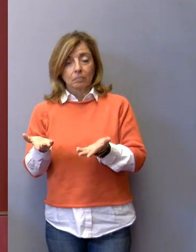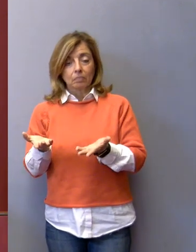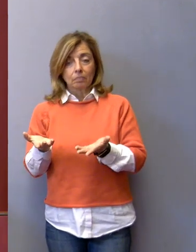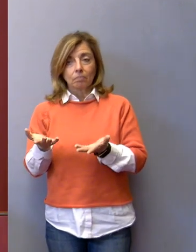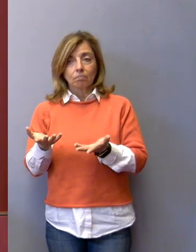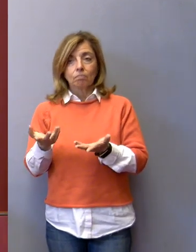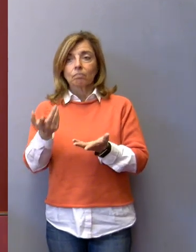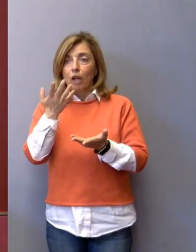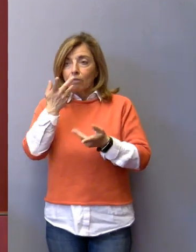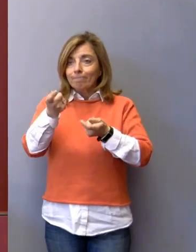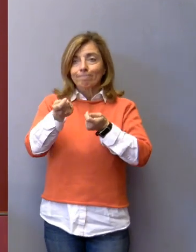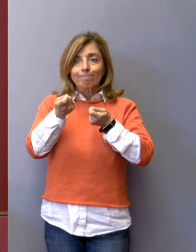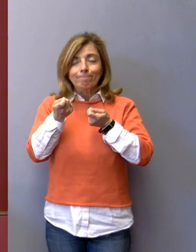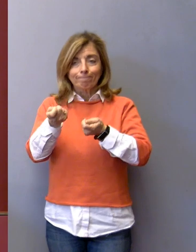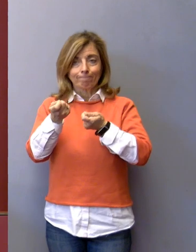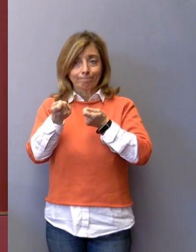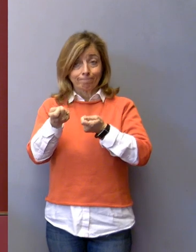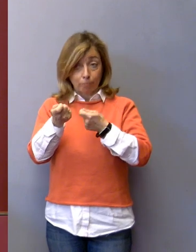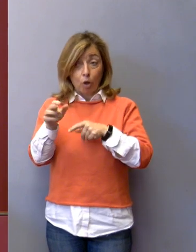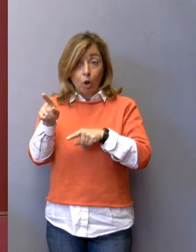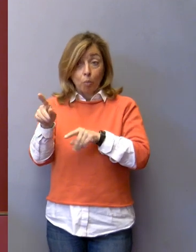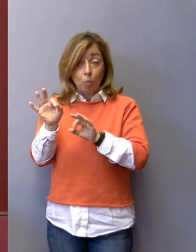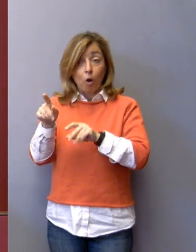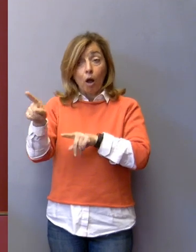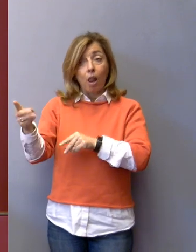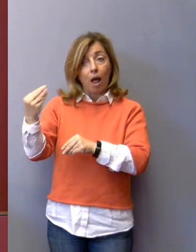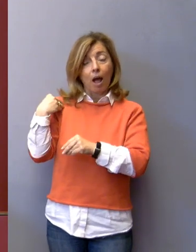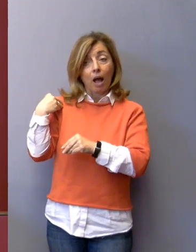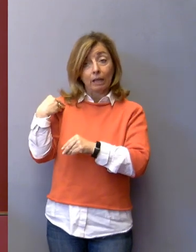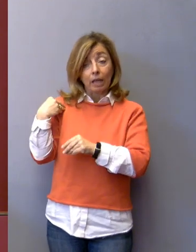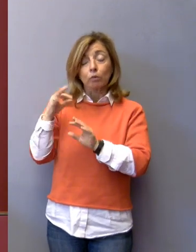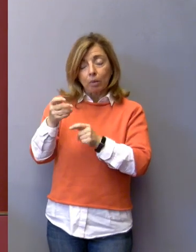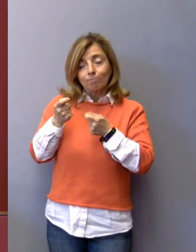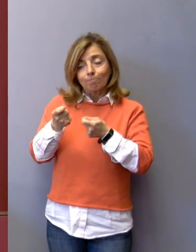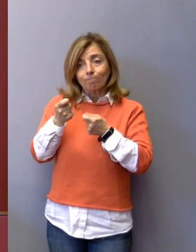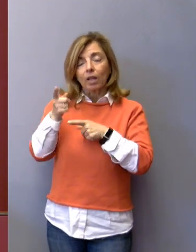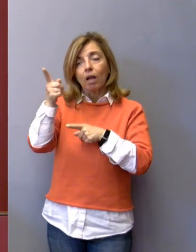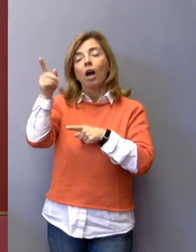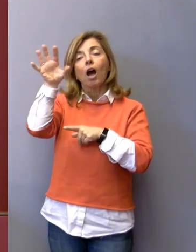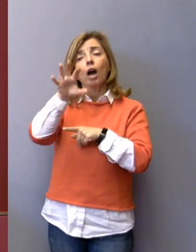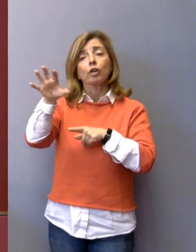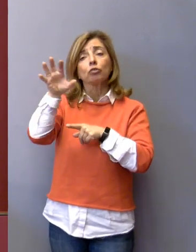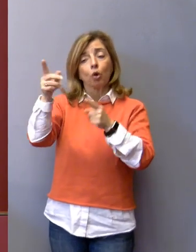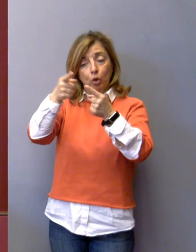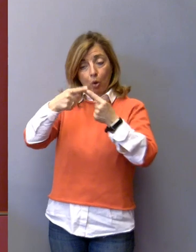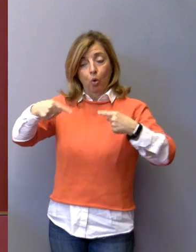recitazione che lei finanziava abbiamo chiesto ottenuto una riunione in regione a cui abbiamo partecipato insieme al signor